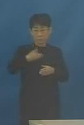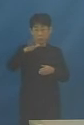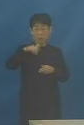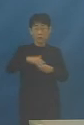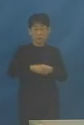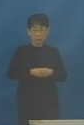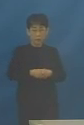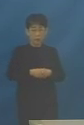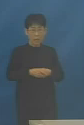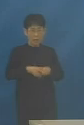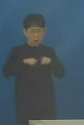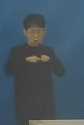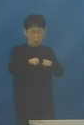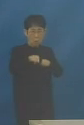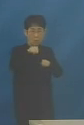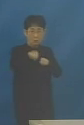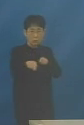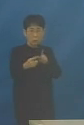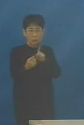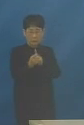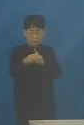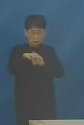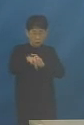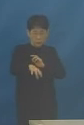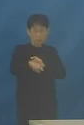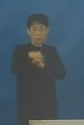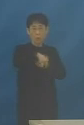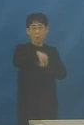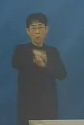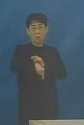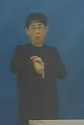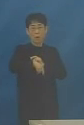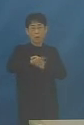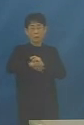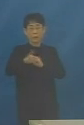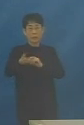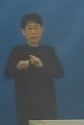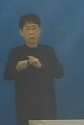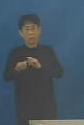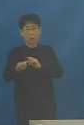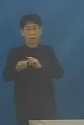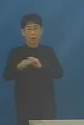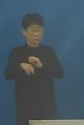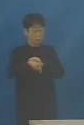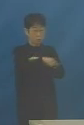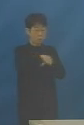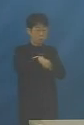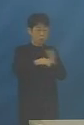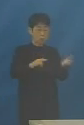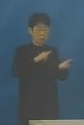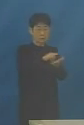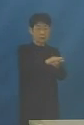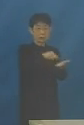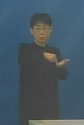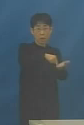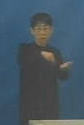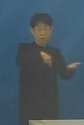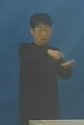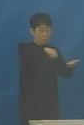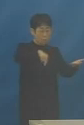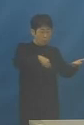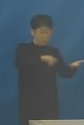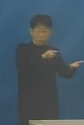ねそういう意味であのう直接のご出撃の拠点ではないということを我々は